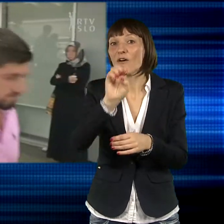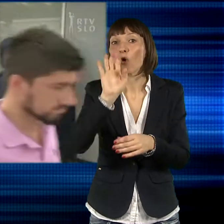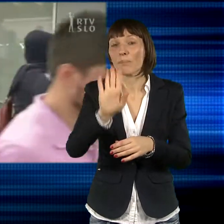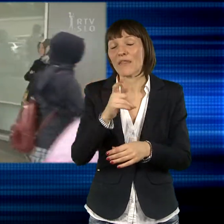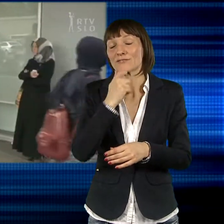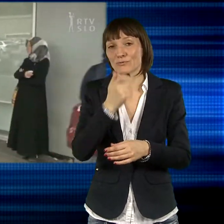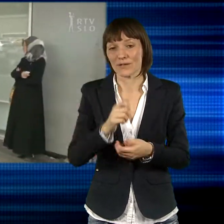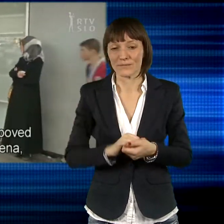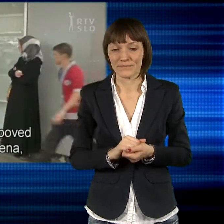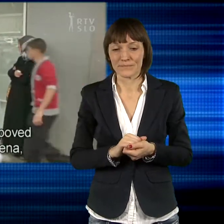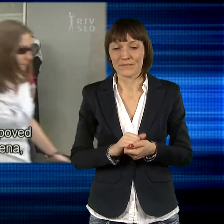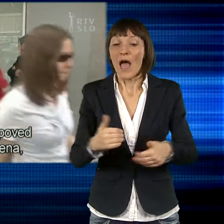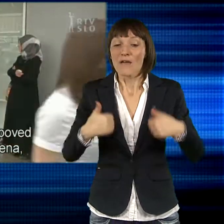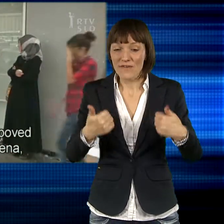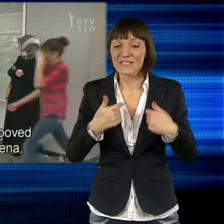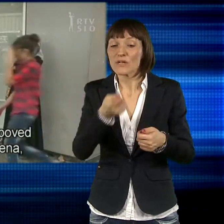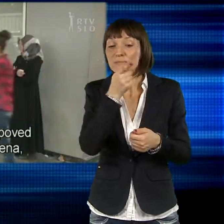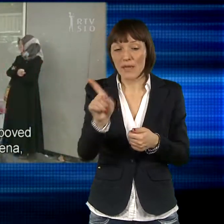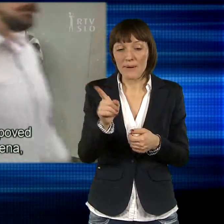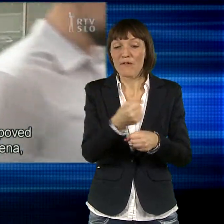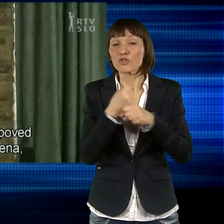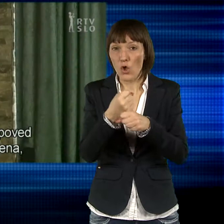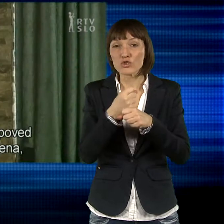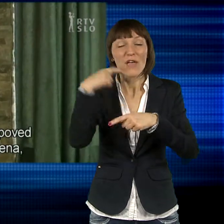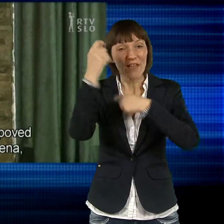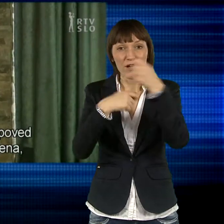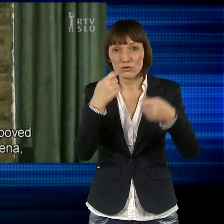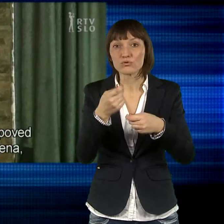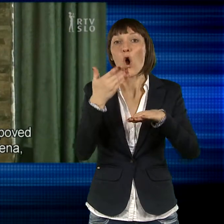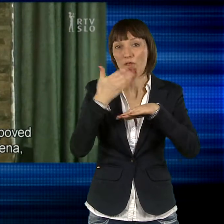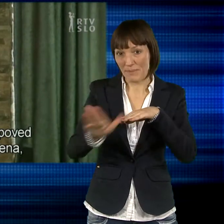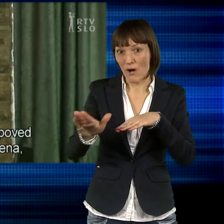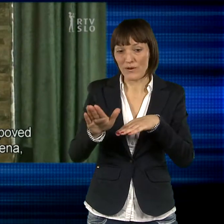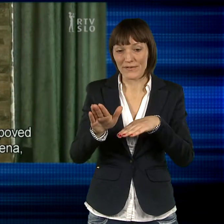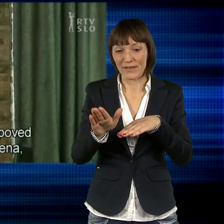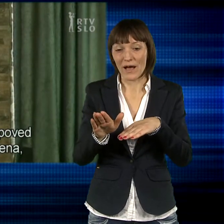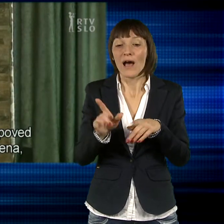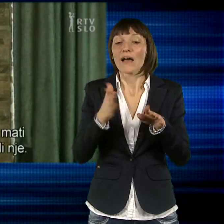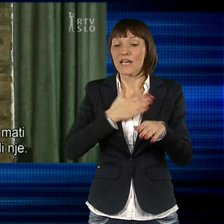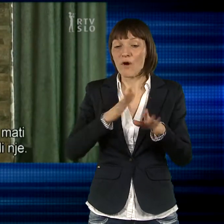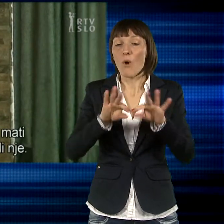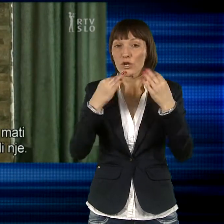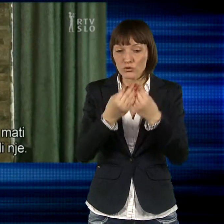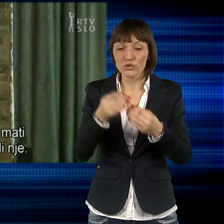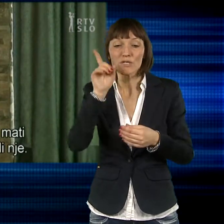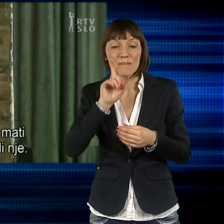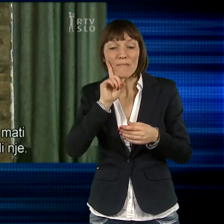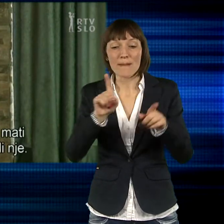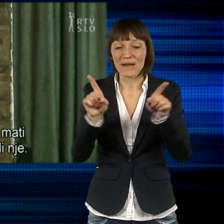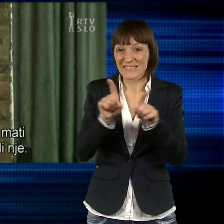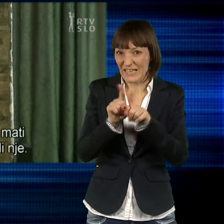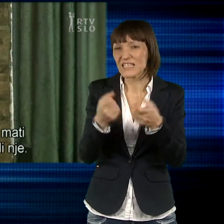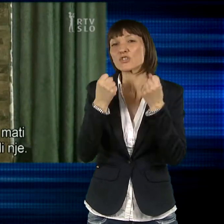tudi navzven. Başörtüsü yasağı kaldırılması memnun etti. Çünkü aile